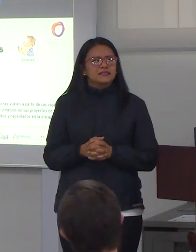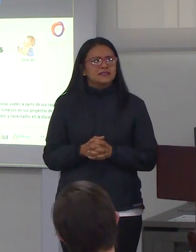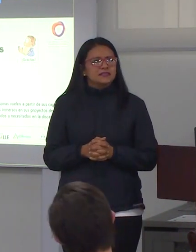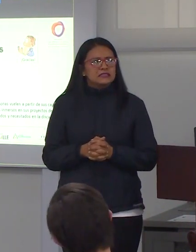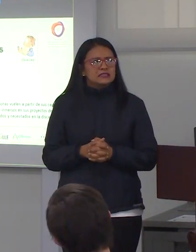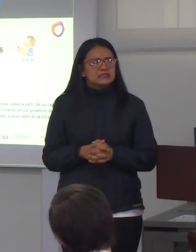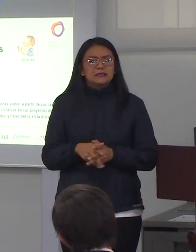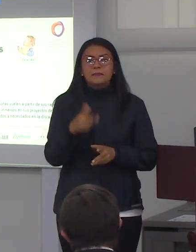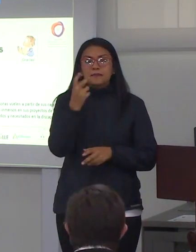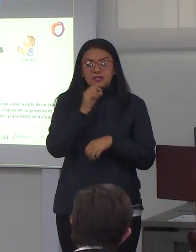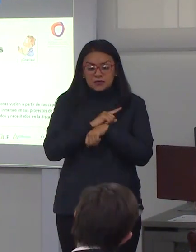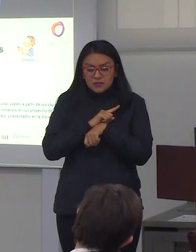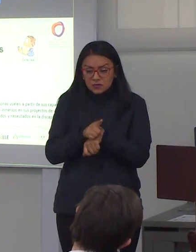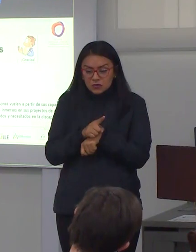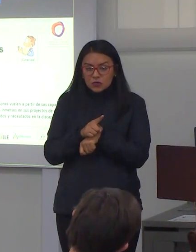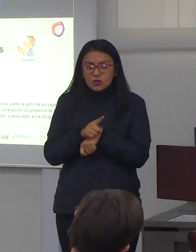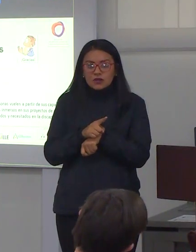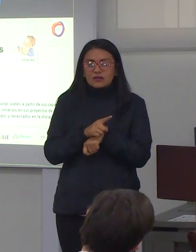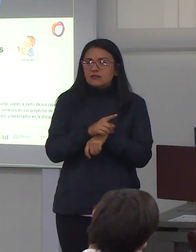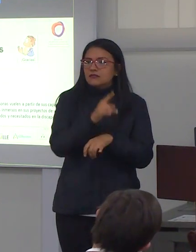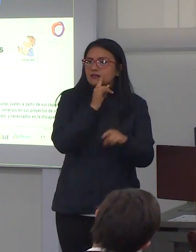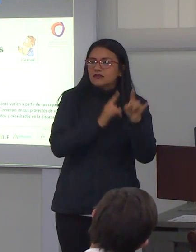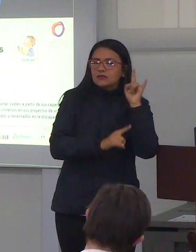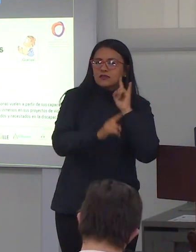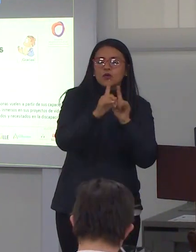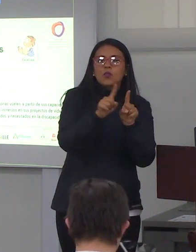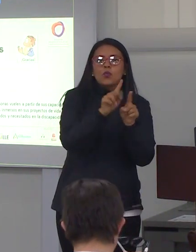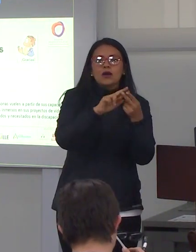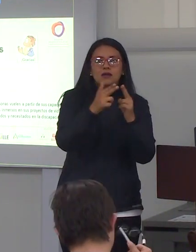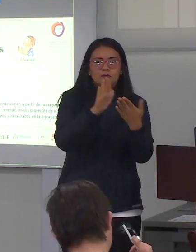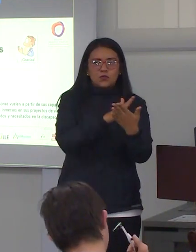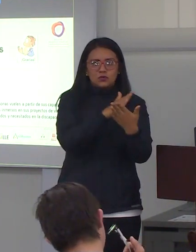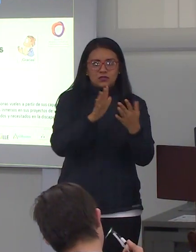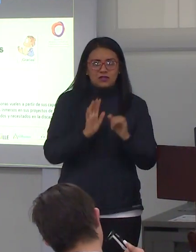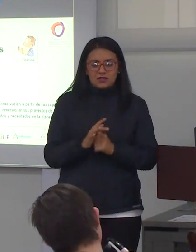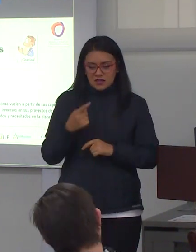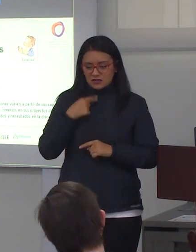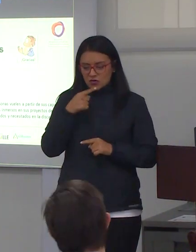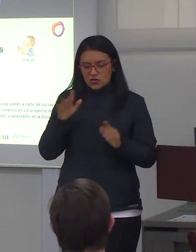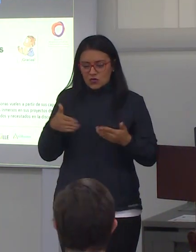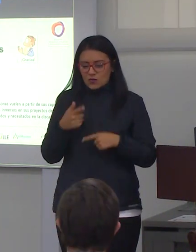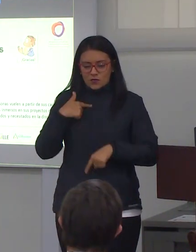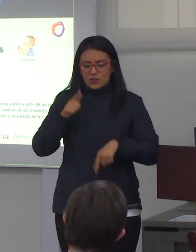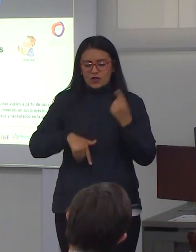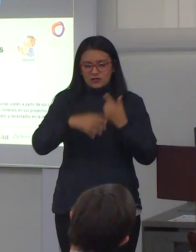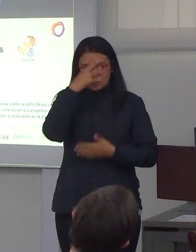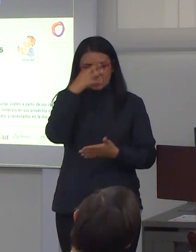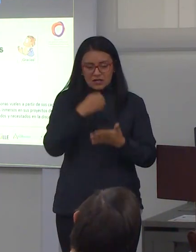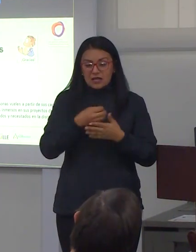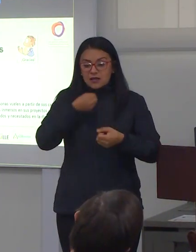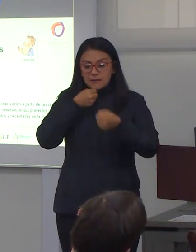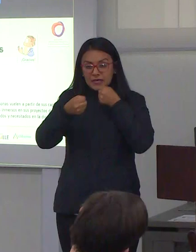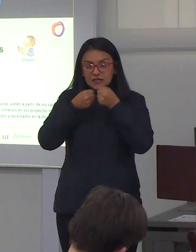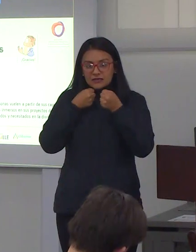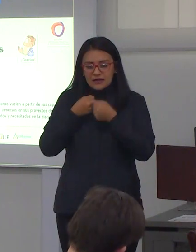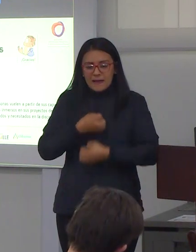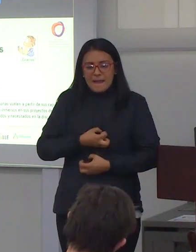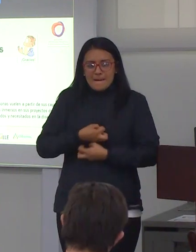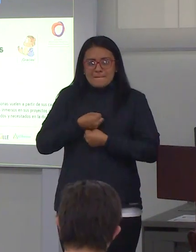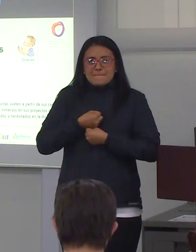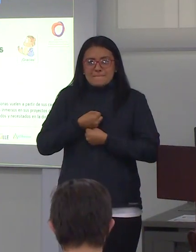han sido 20 minutos de música para mis oídos yo no estoy autorizado aquí a hacer comentarios pero un periodista que no delibere